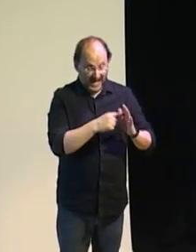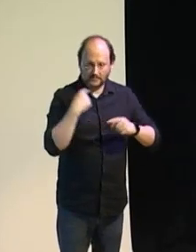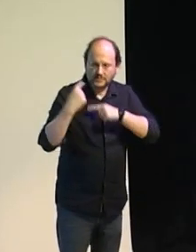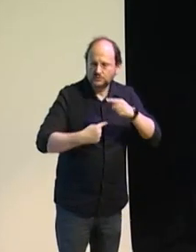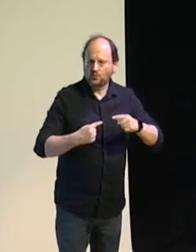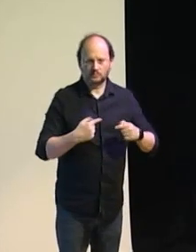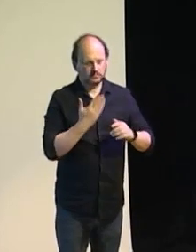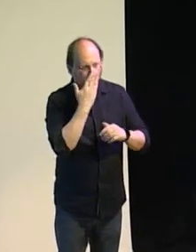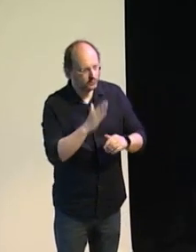façon